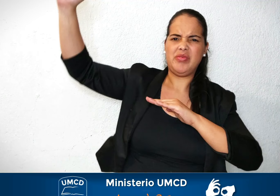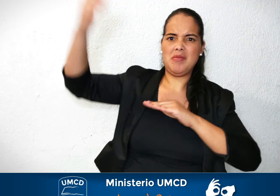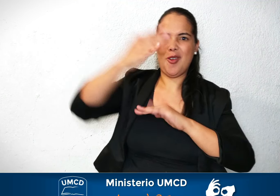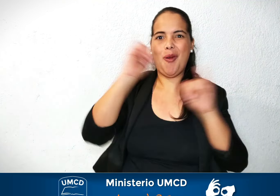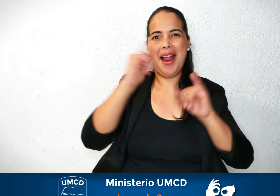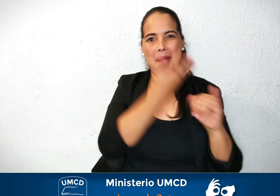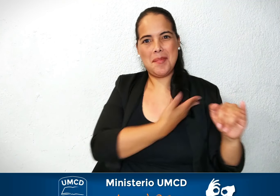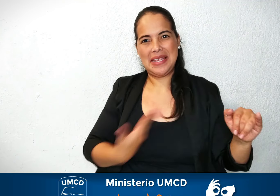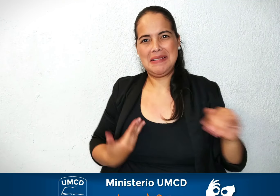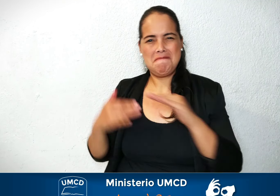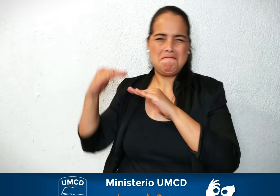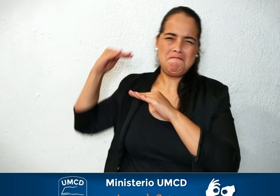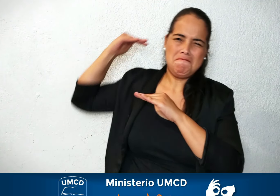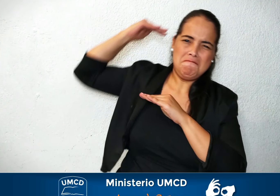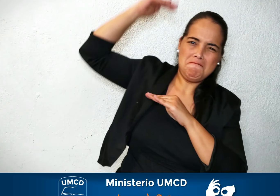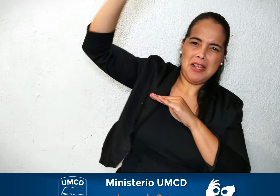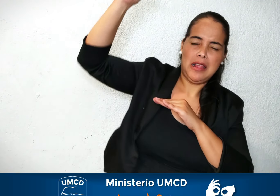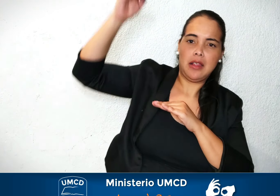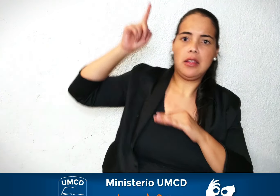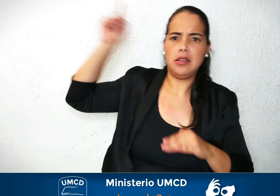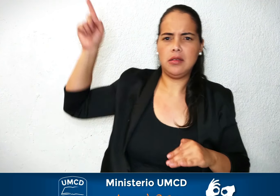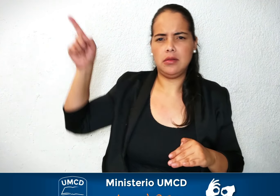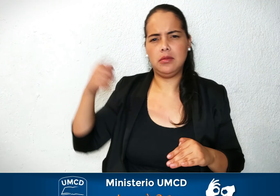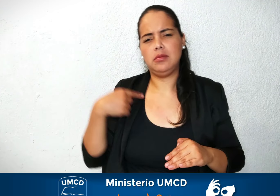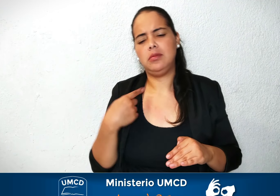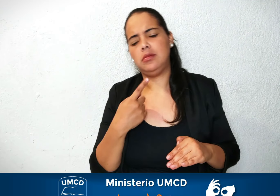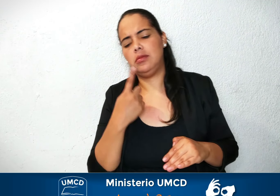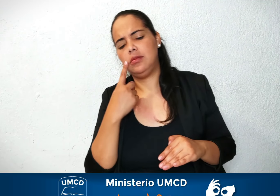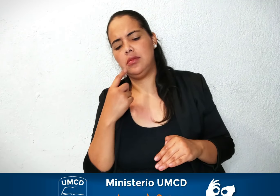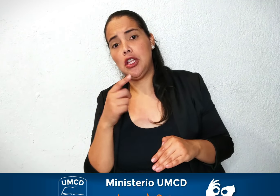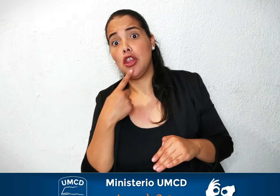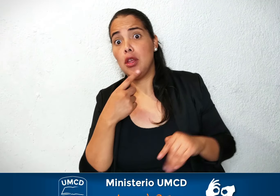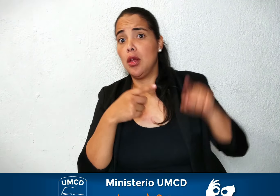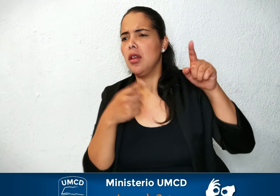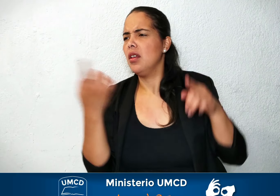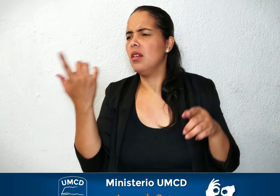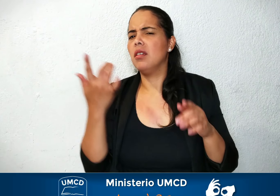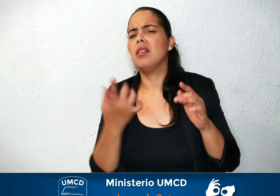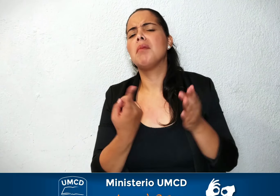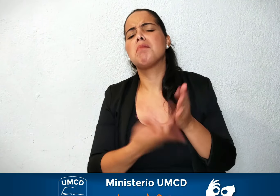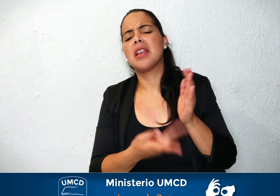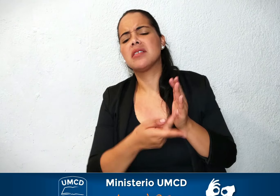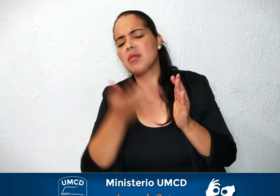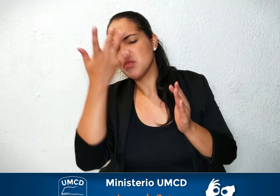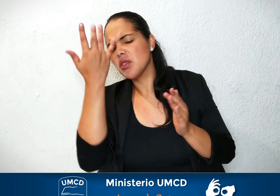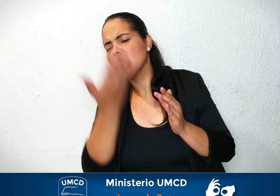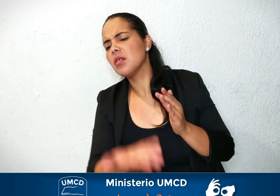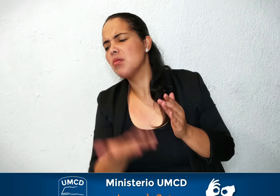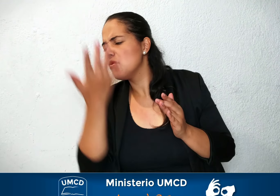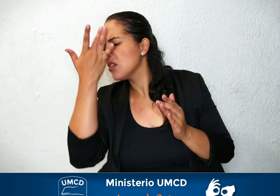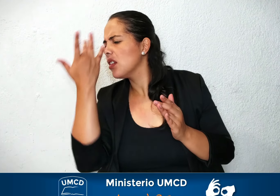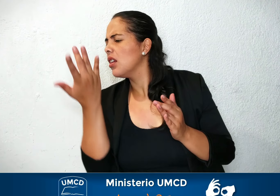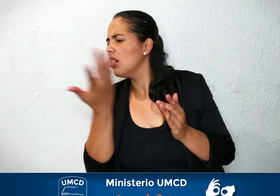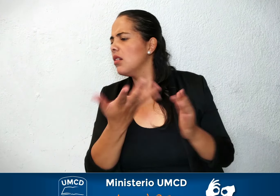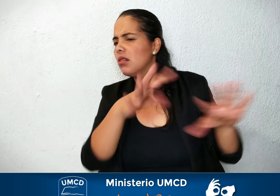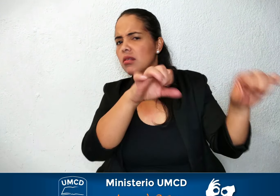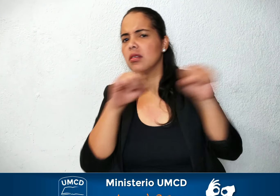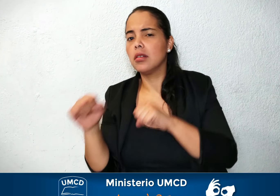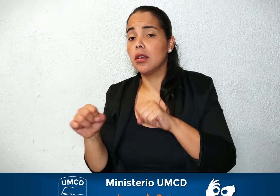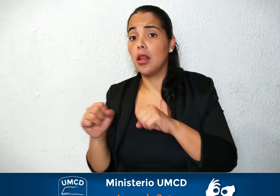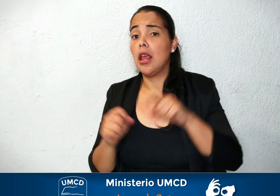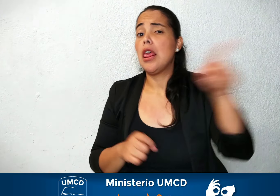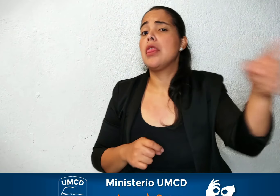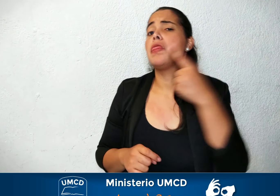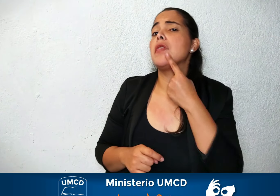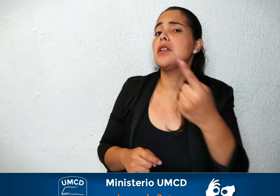la que ellos declaraban de que Jesucristo tenía que morir era porque él era un blasfemo. Pero no le dicen esto